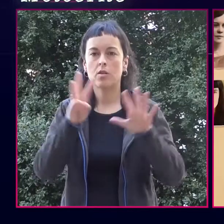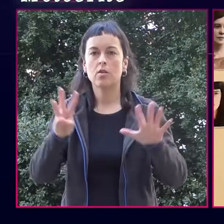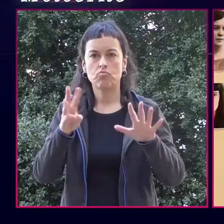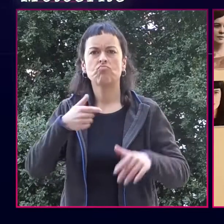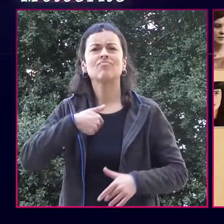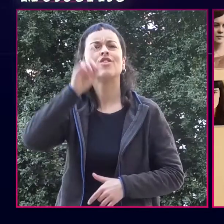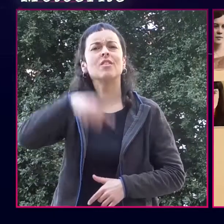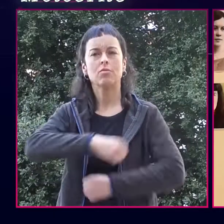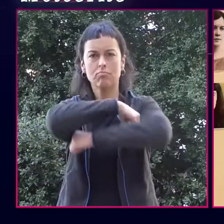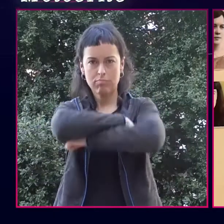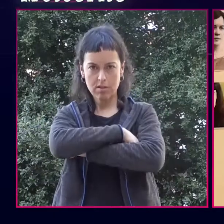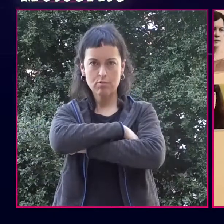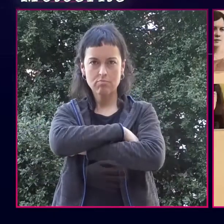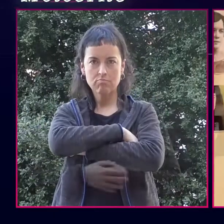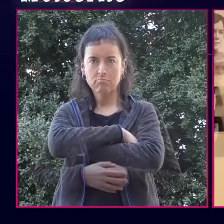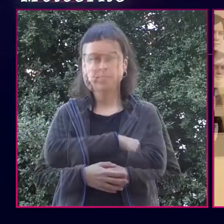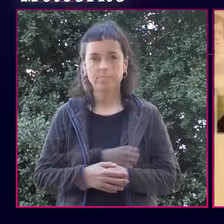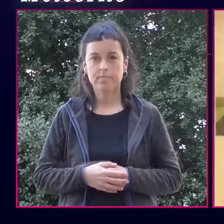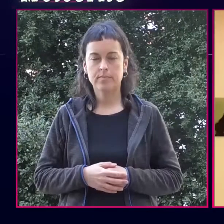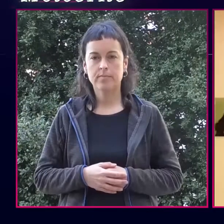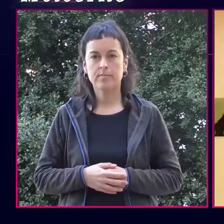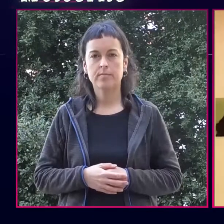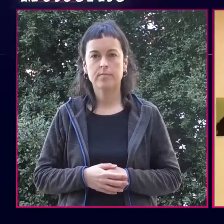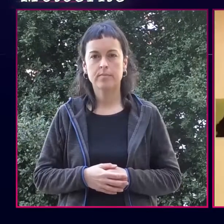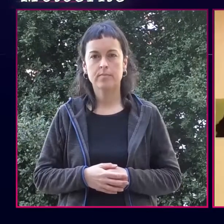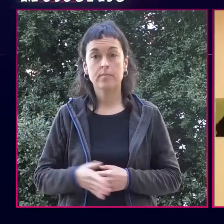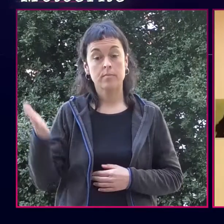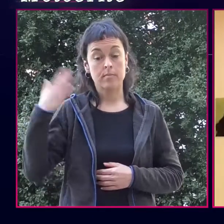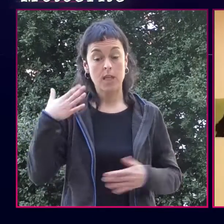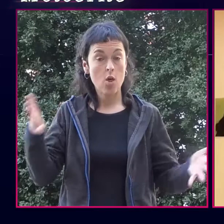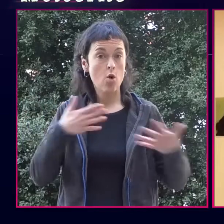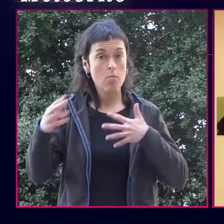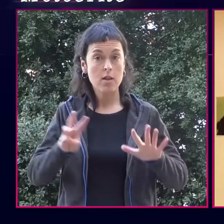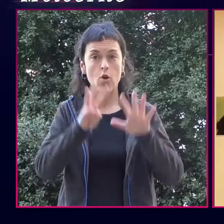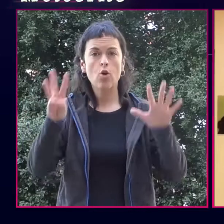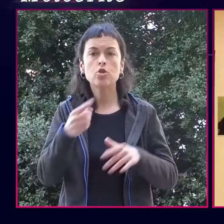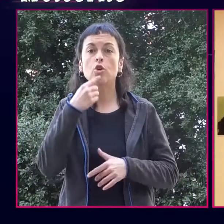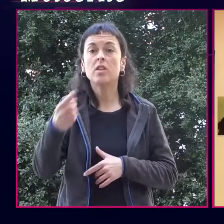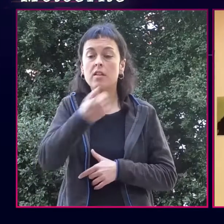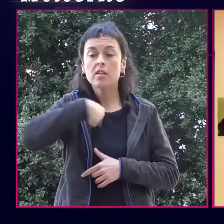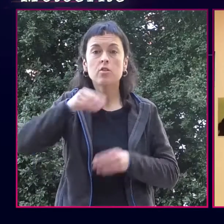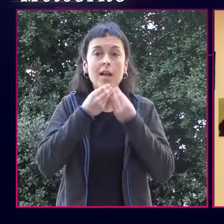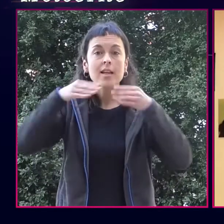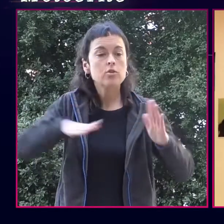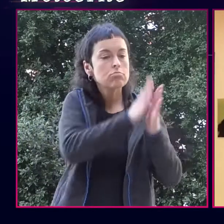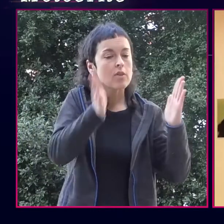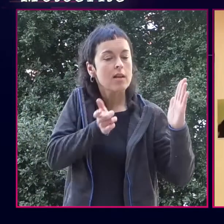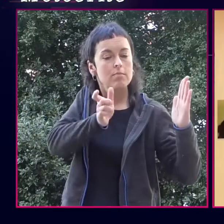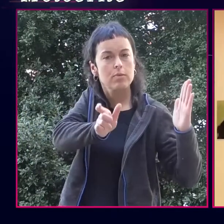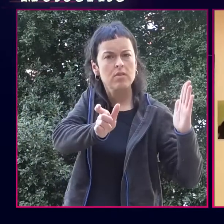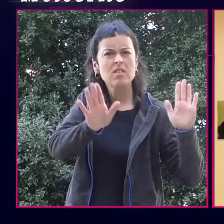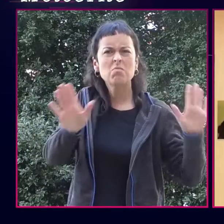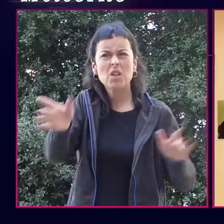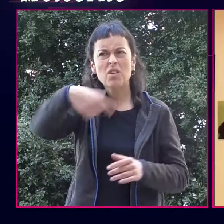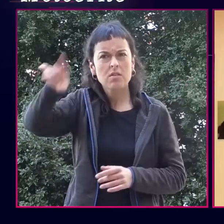ni querer, planto y miedo. El pasado 8 de marzo dijeron que estábamos haciendo historia. Lo que no sabían es